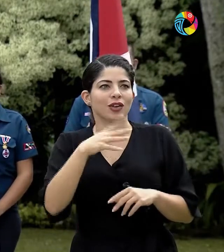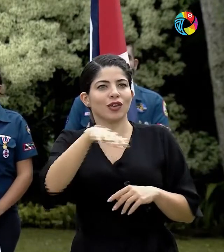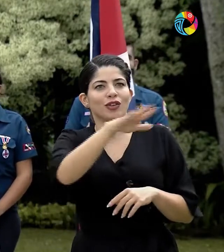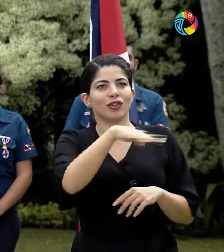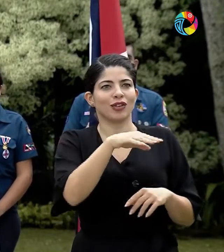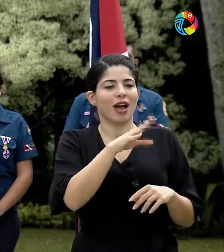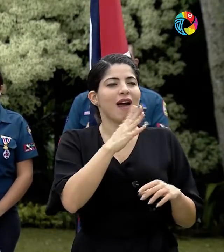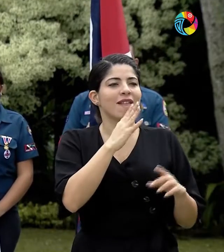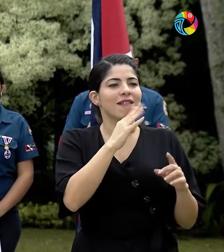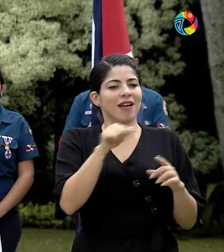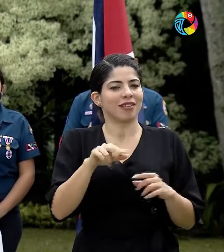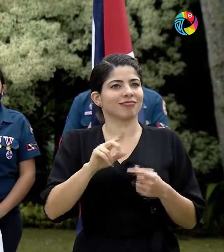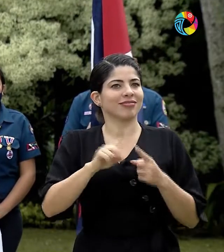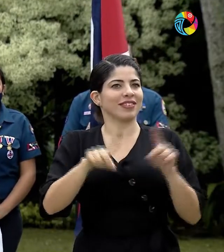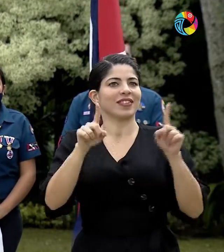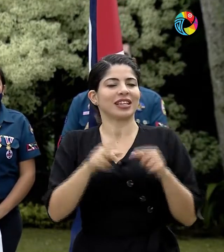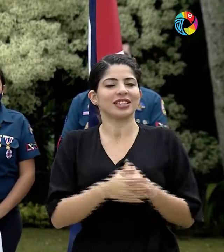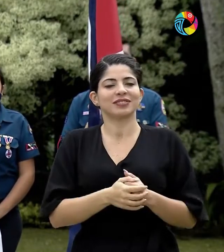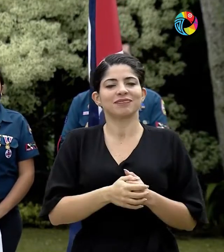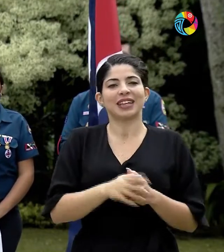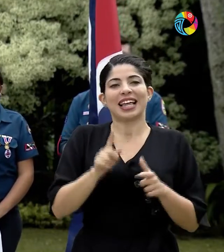También tengo que decir que me siento